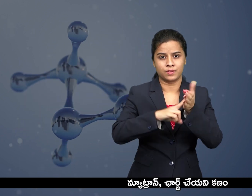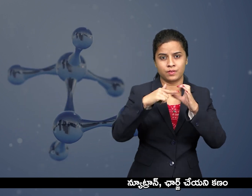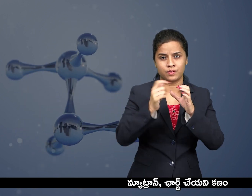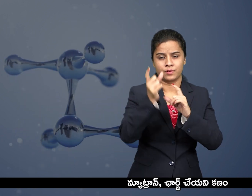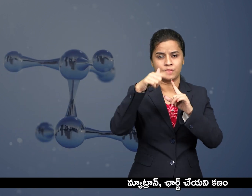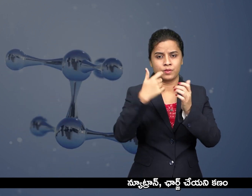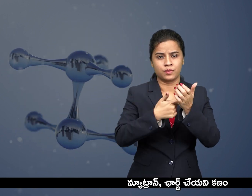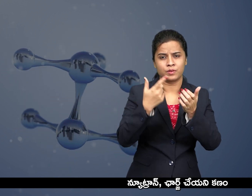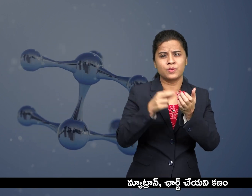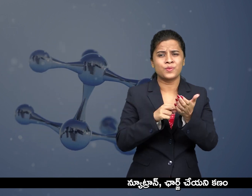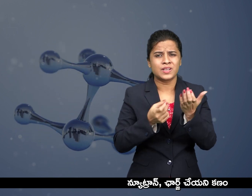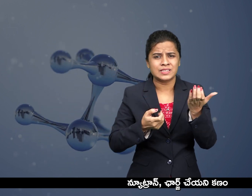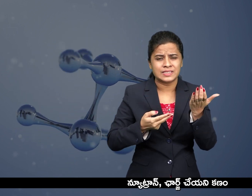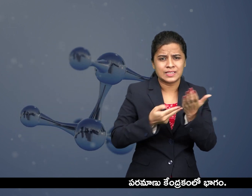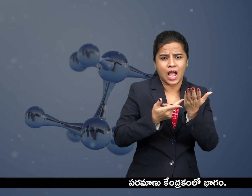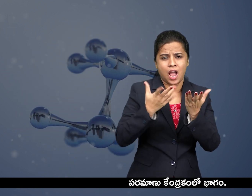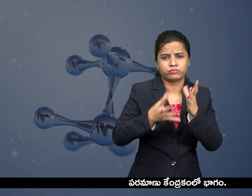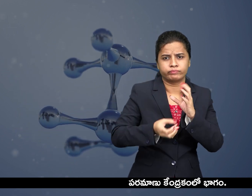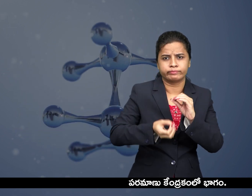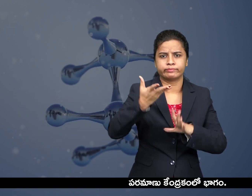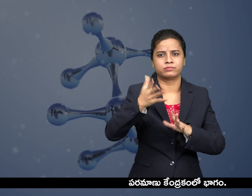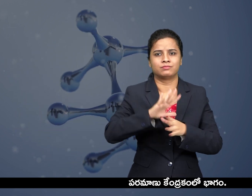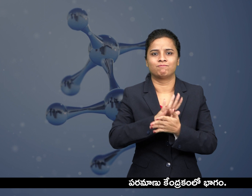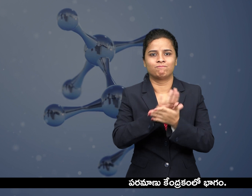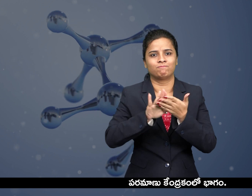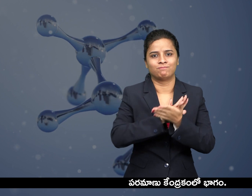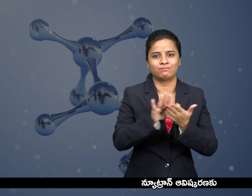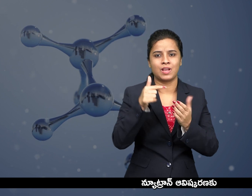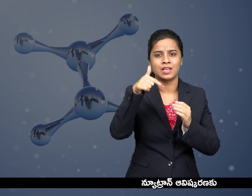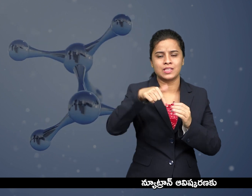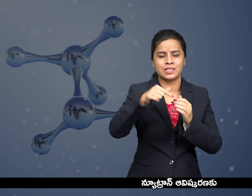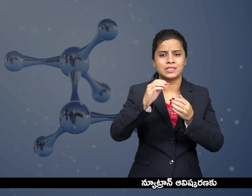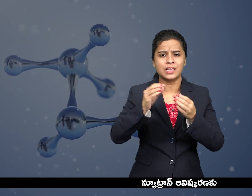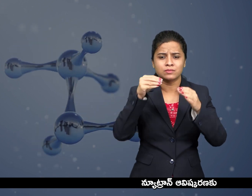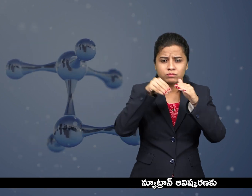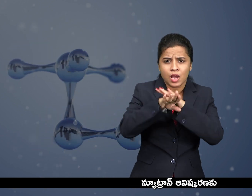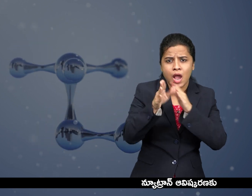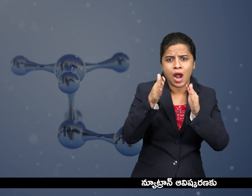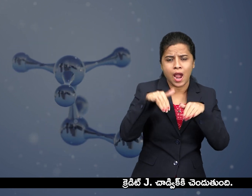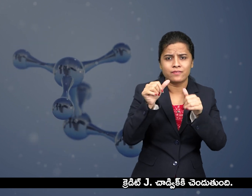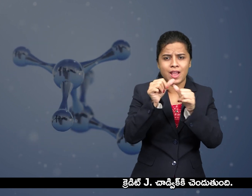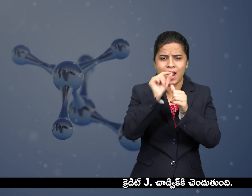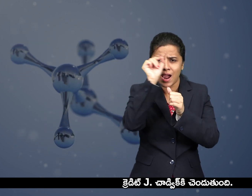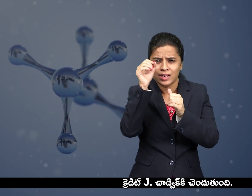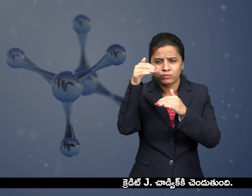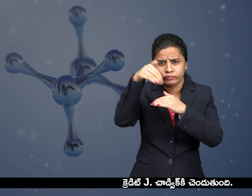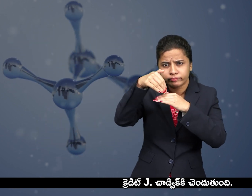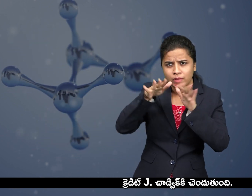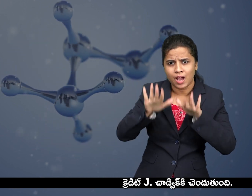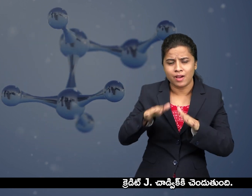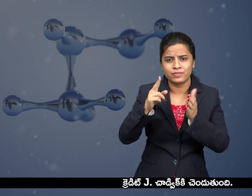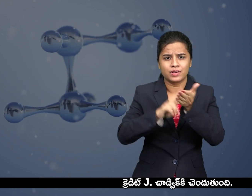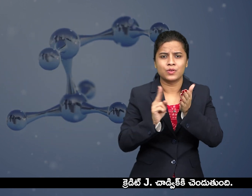న్యూట్రాన్ ఛార్జ్ చేయని కణం పరమాణు కేంద్రకంలో భాగం. న్యూట్రాన్ ఆవిష్కరణకు క్రెడిట్